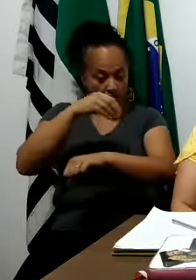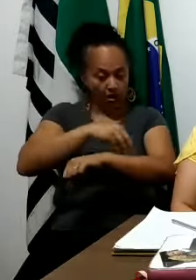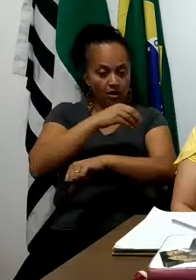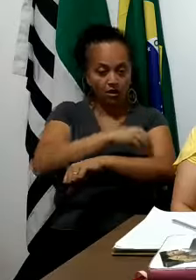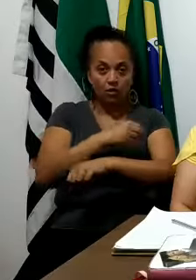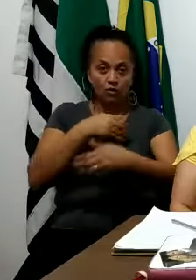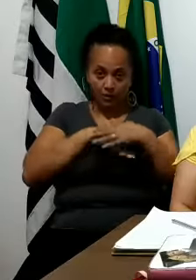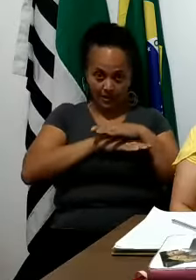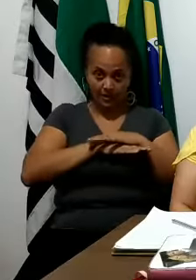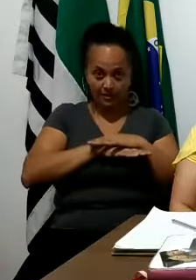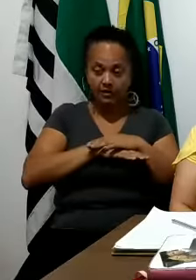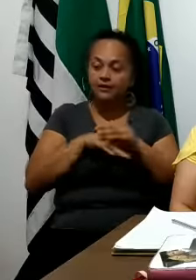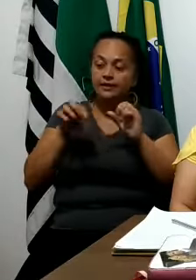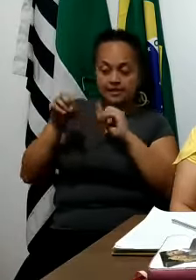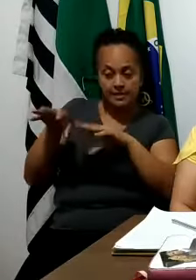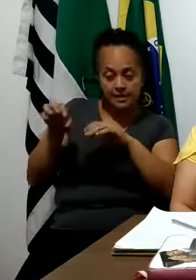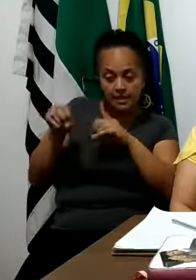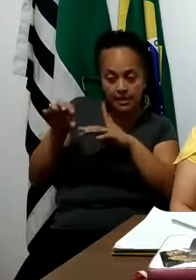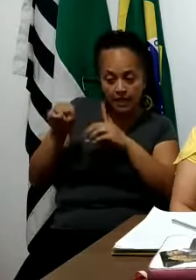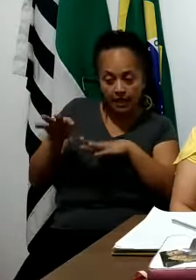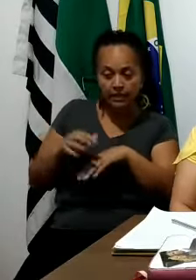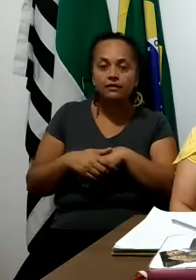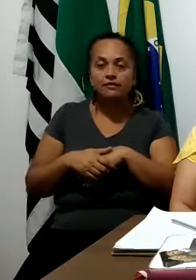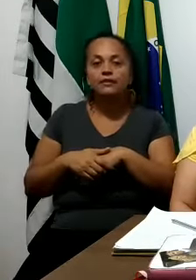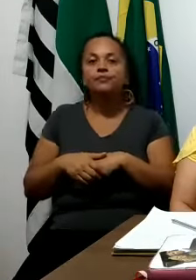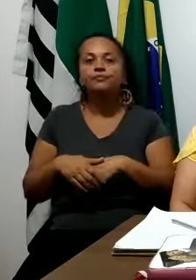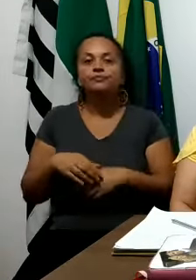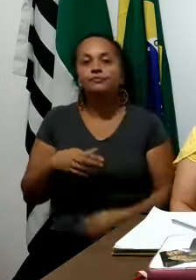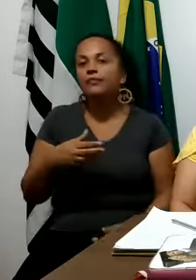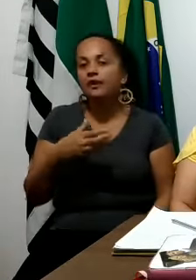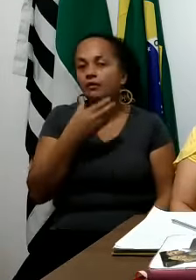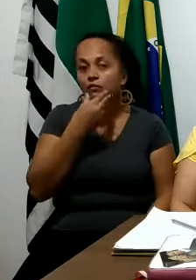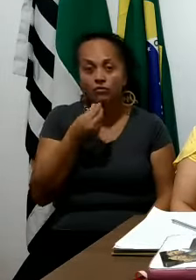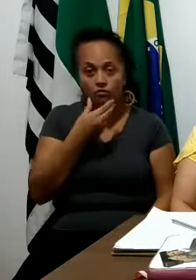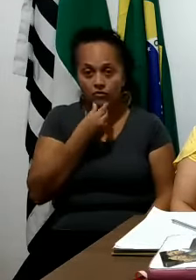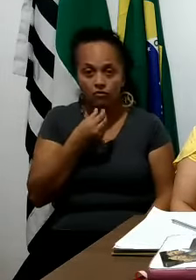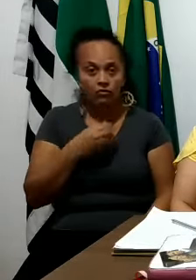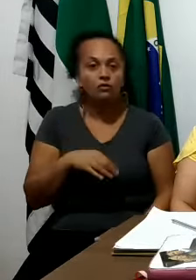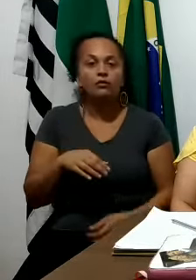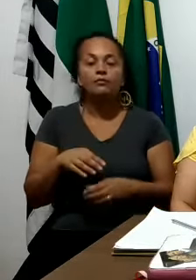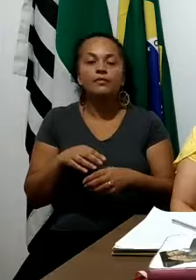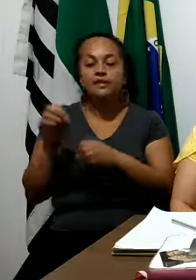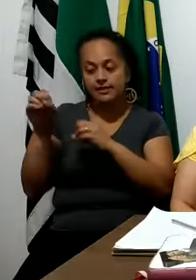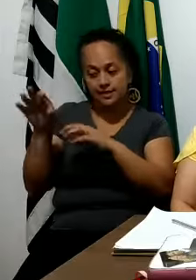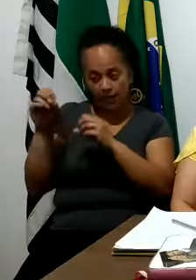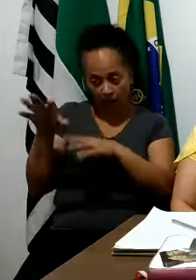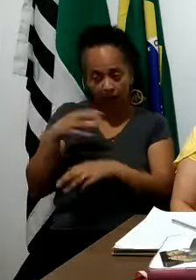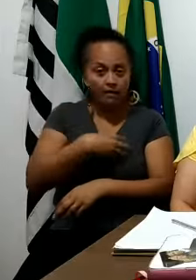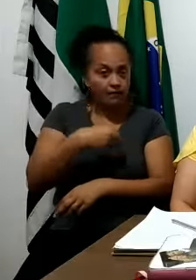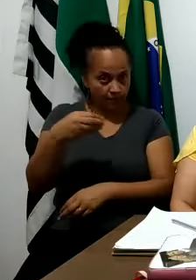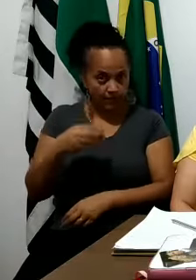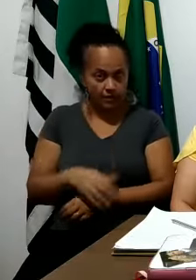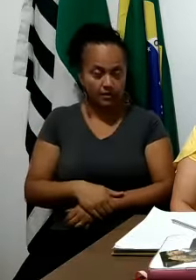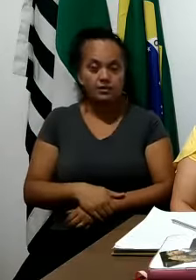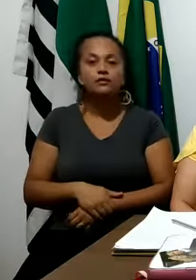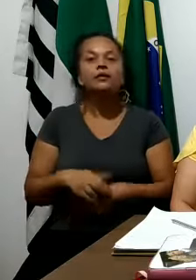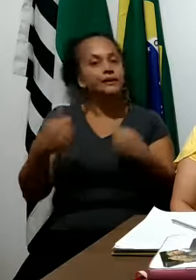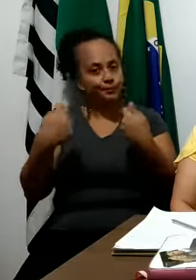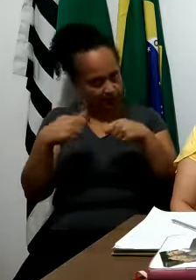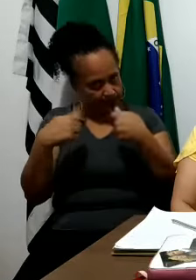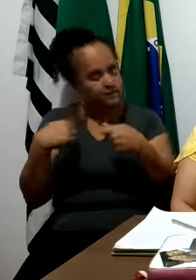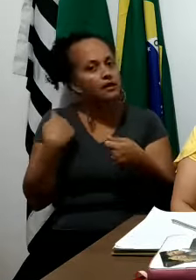Começou com Abraão, depois Isaac, depois Jacó. E é assim que tem que acontecer nos nossos lares, né? Como a Cida